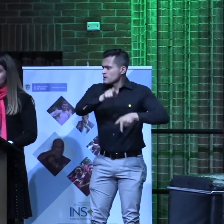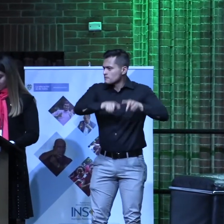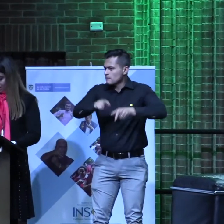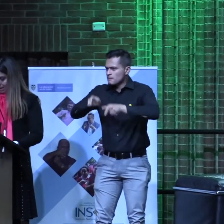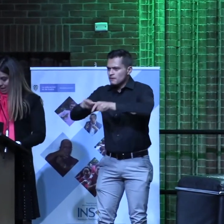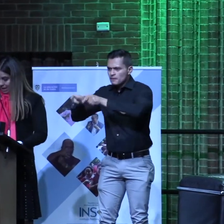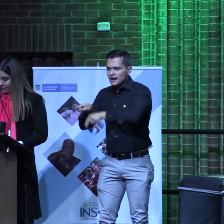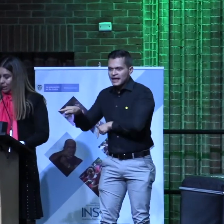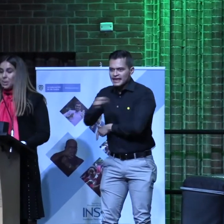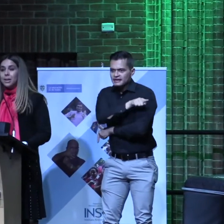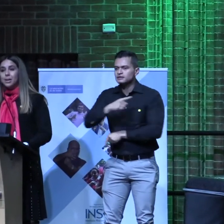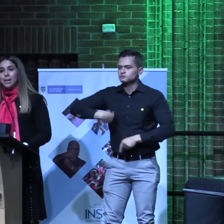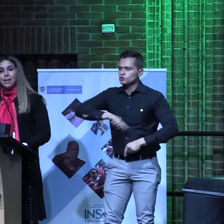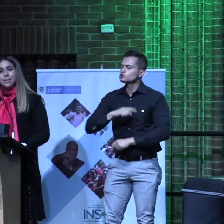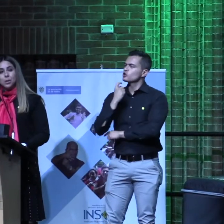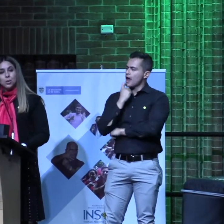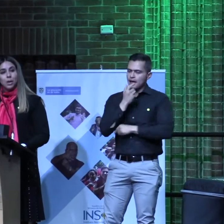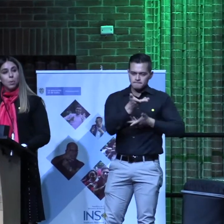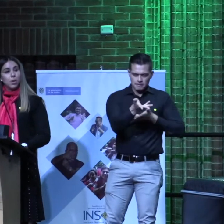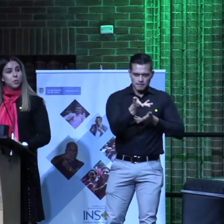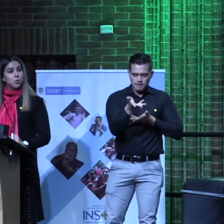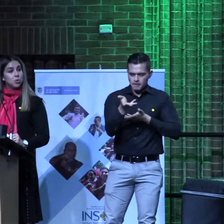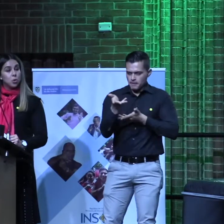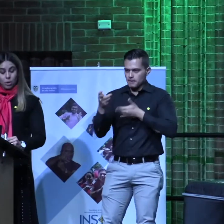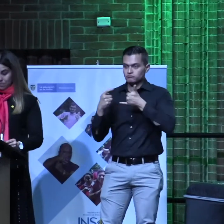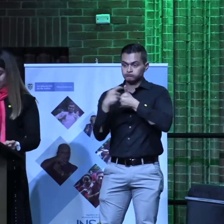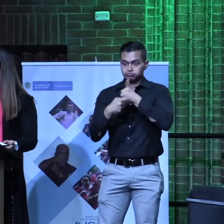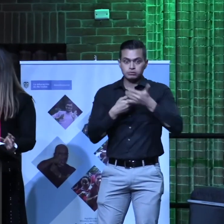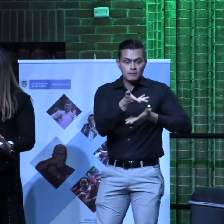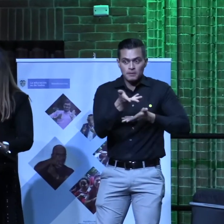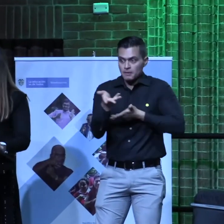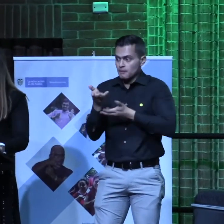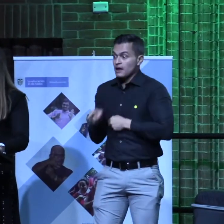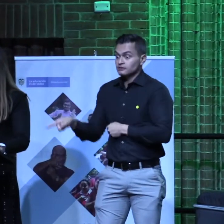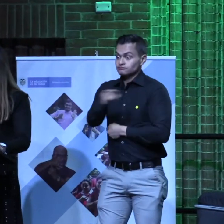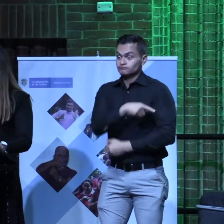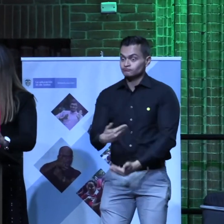manera intervienen en el desarrollo de la población sorda.